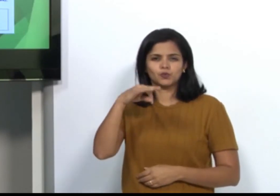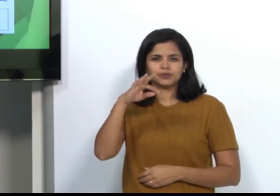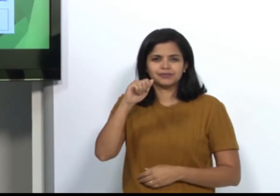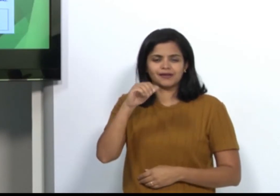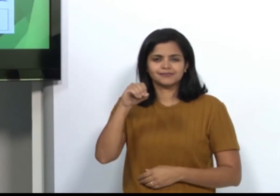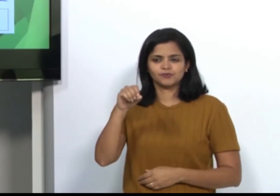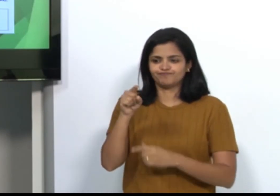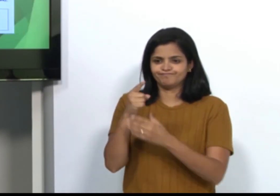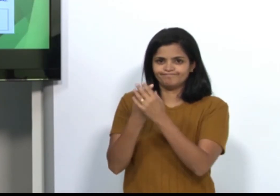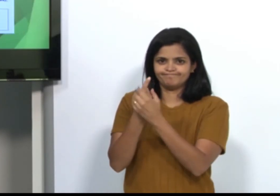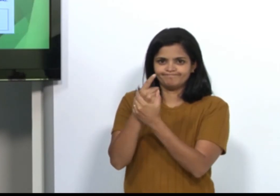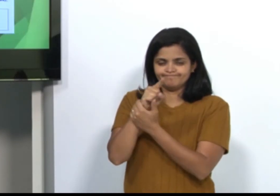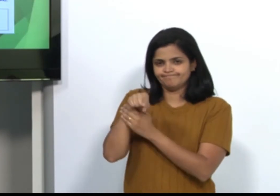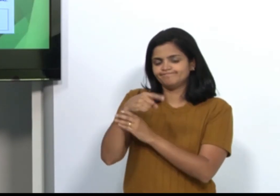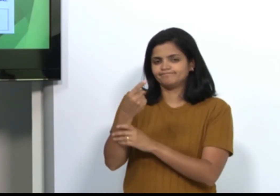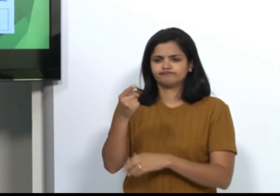Então, com relação à pontuação,